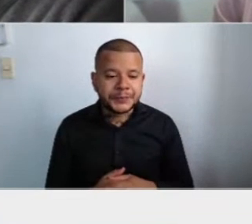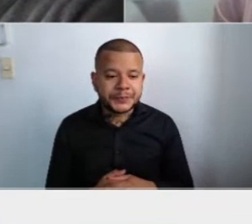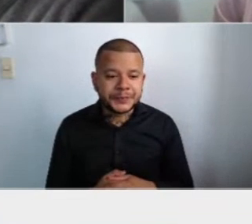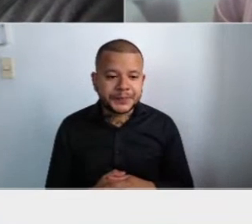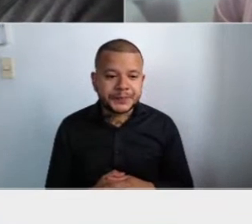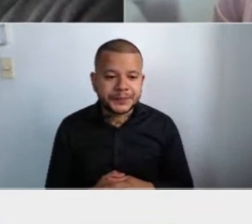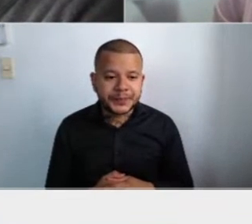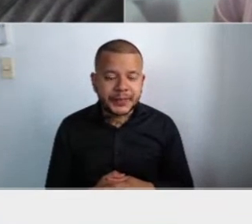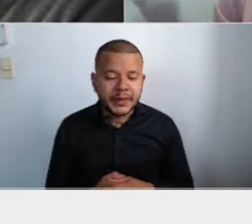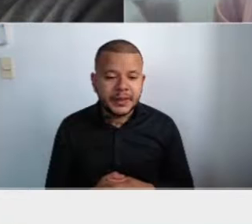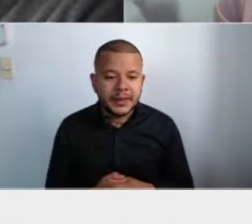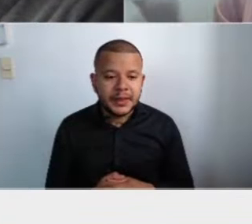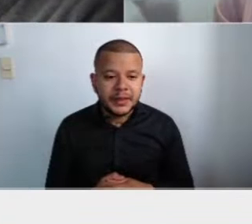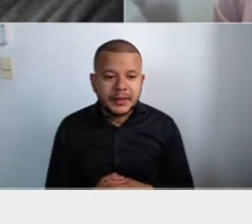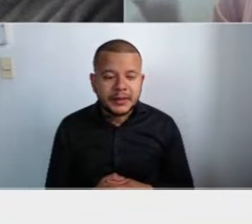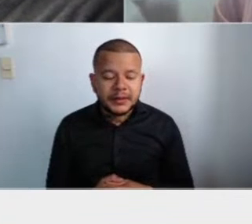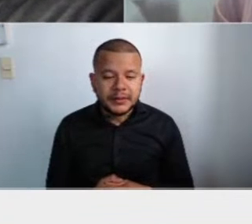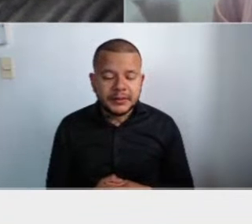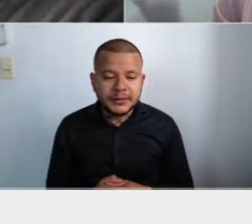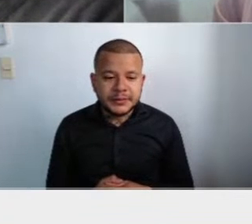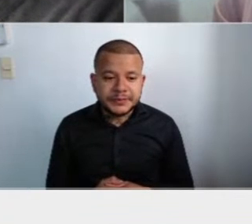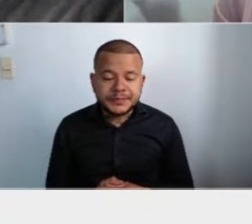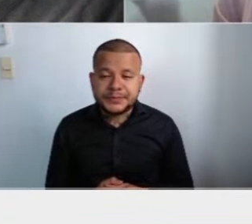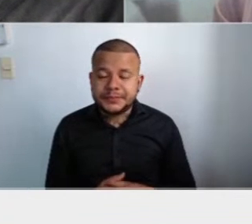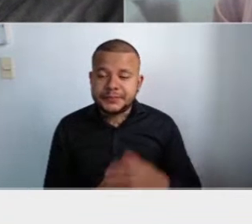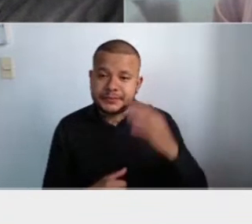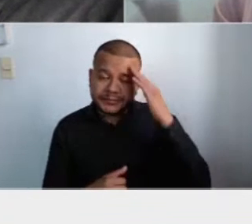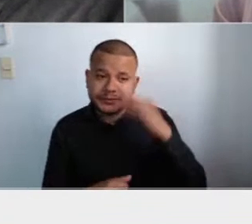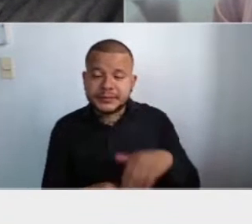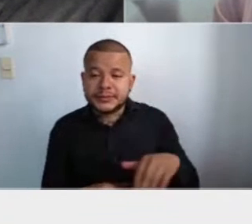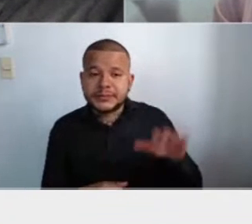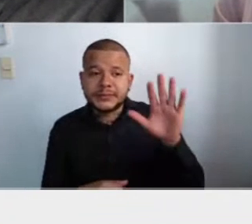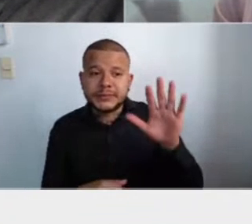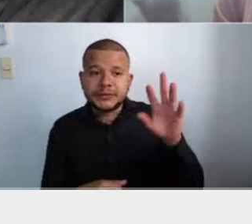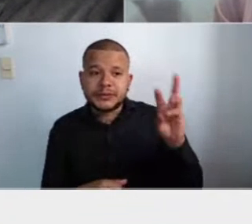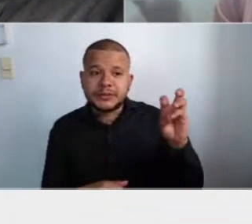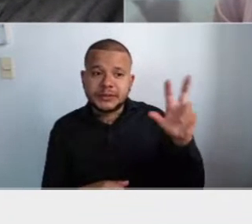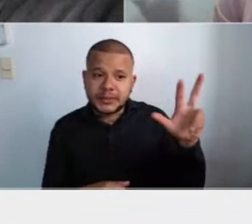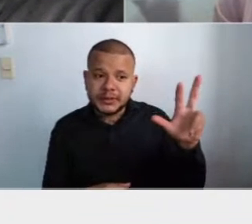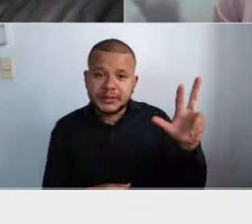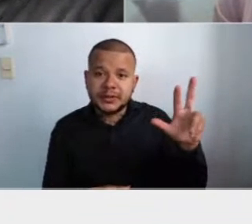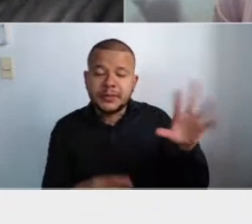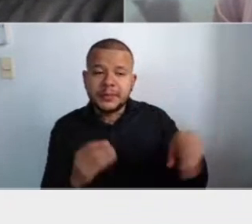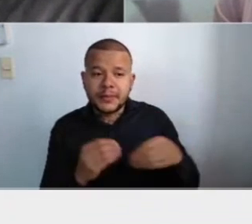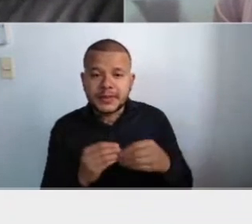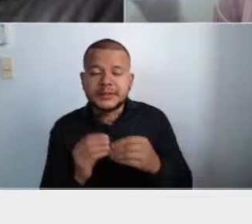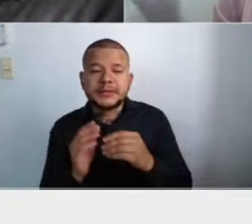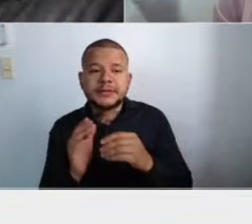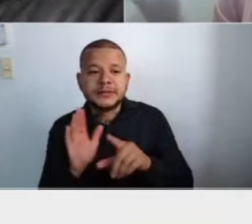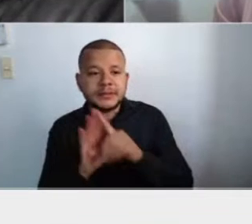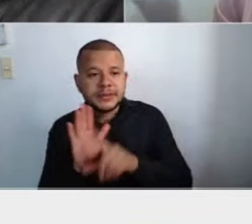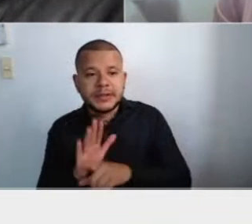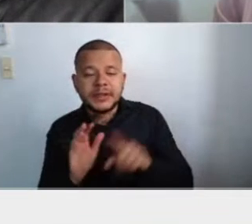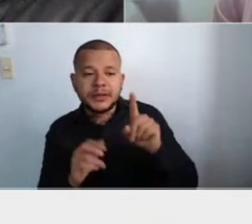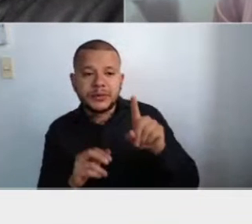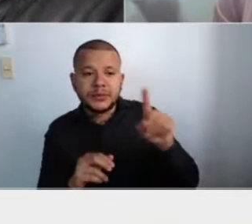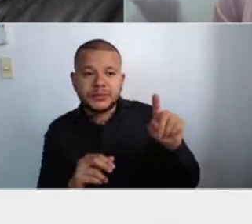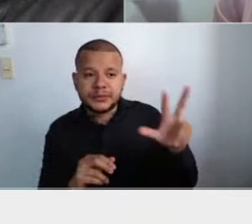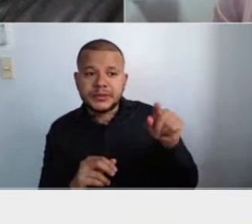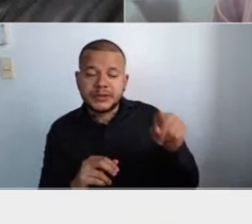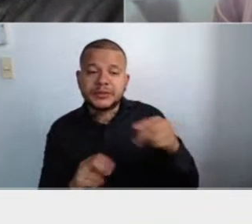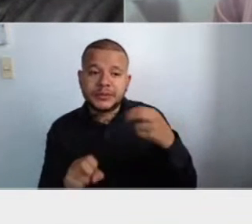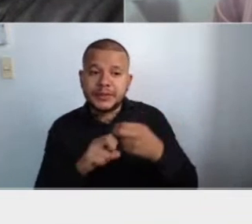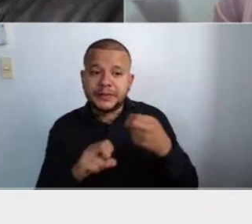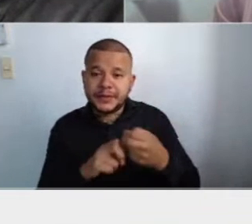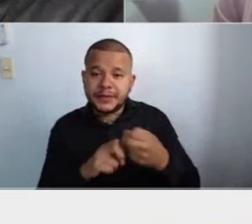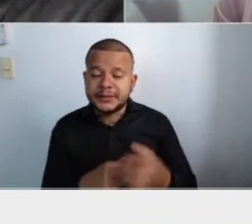Ya aterrizando en la 583, posteriormente en la 113, ha sido una etapa bastante dura,